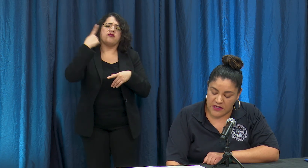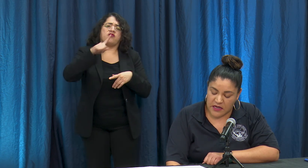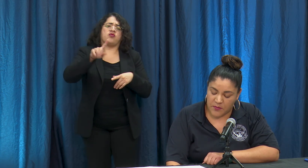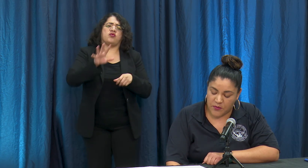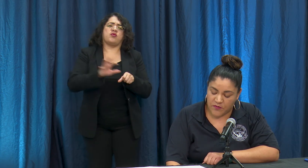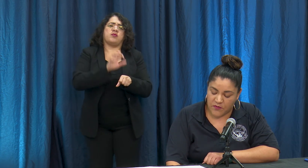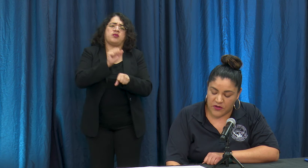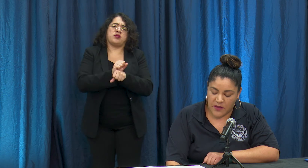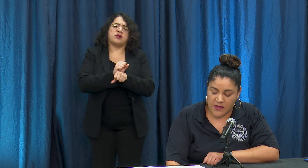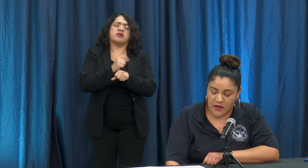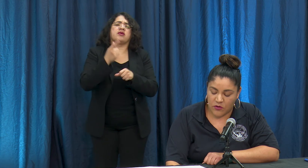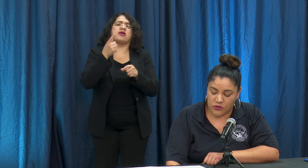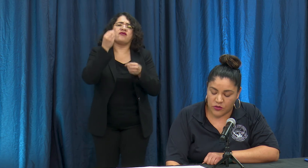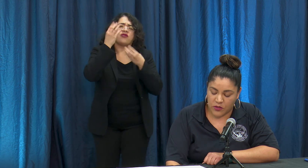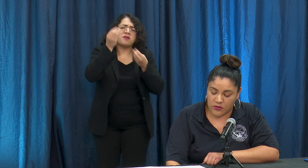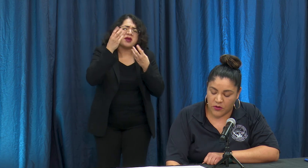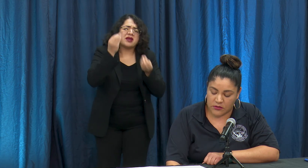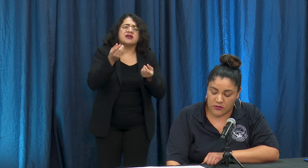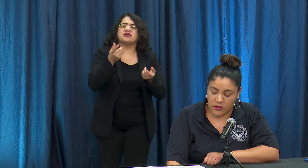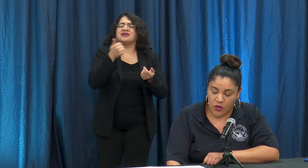esta clínica, por favor llame al